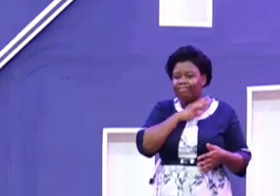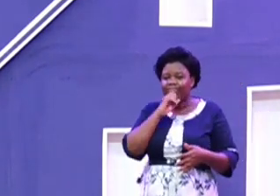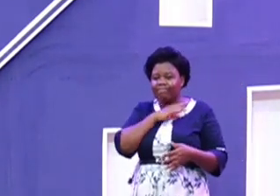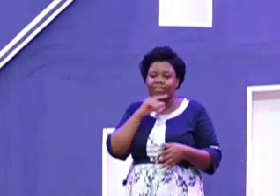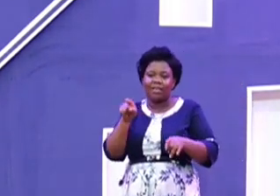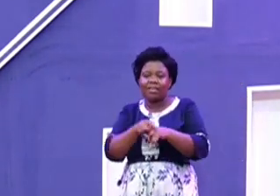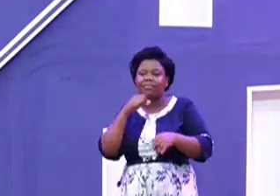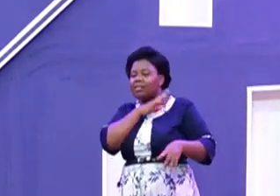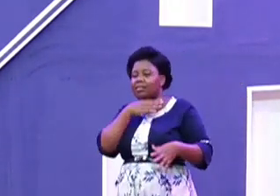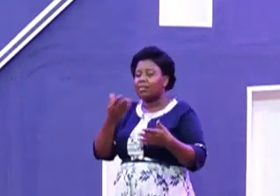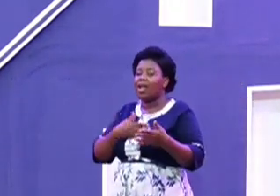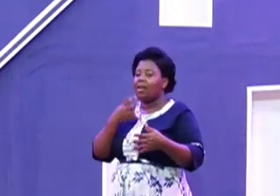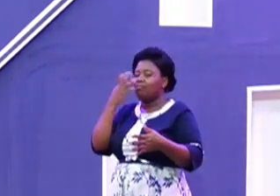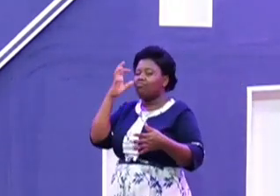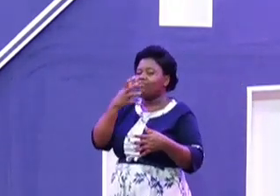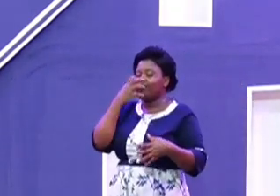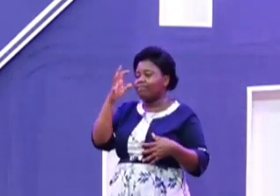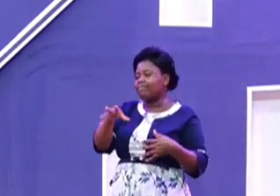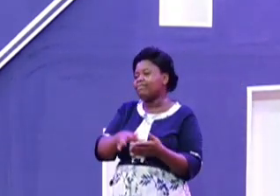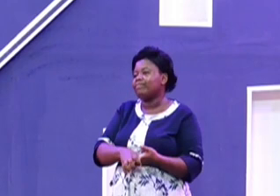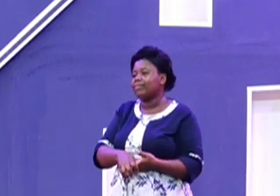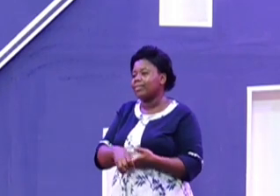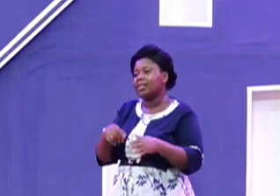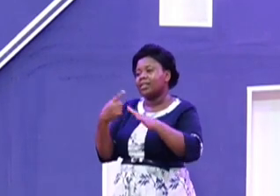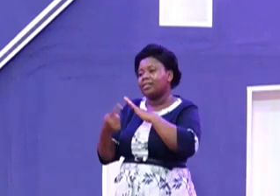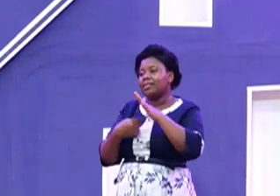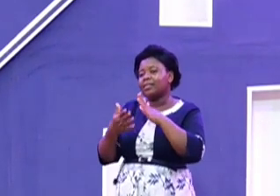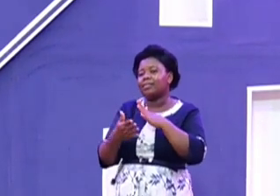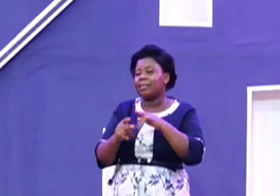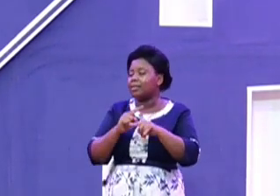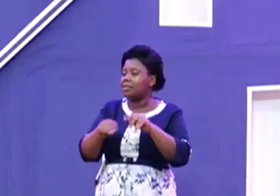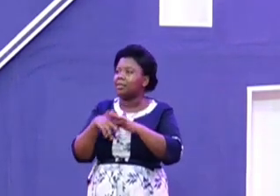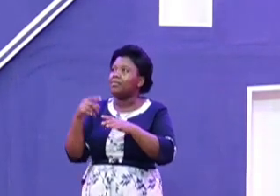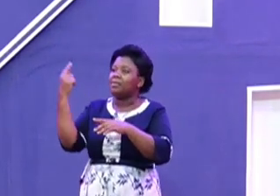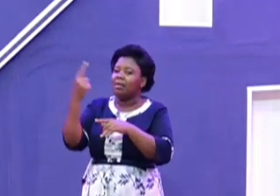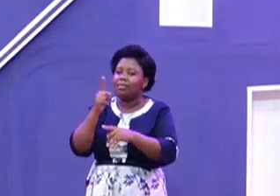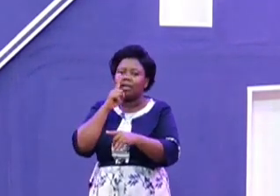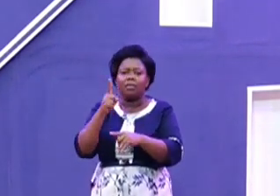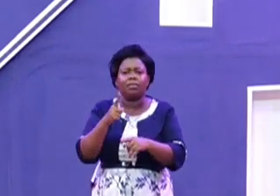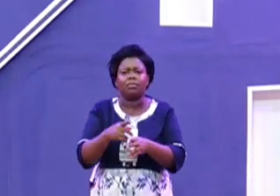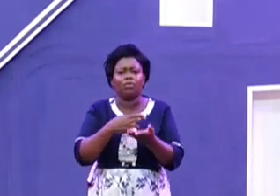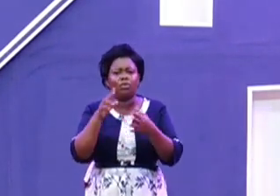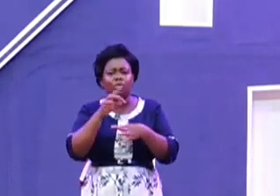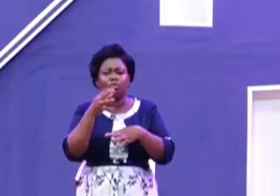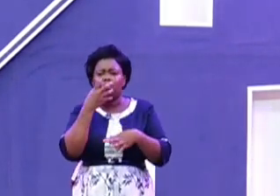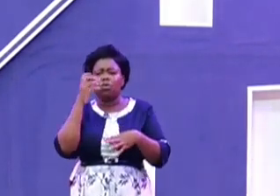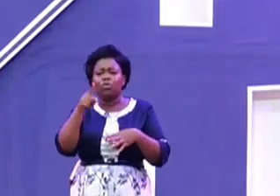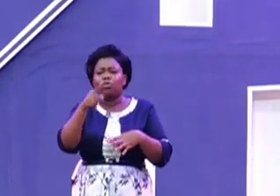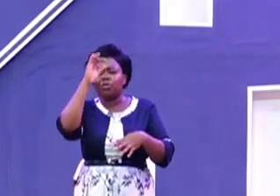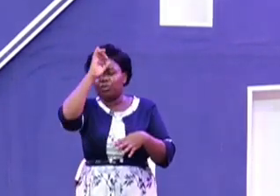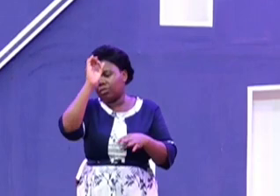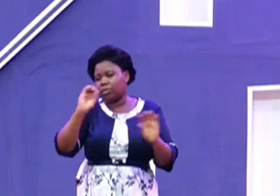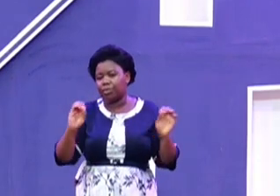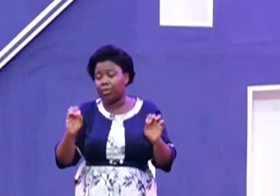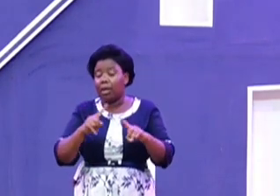era okuvuma. Embeera eyo naye tetujja direct n'ogamba omwoyo omutukuvu oli musirwa. Bera mweri